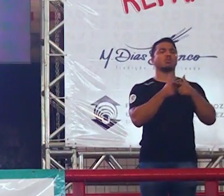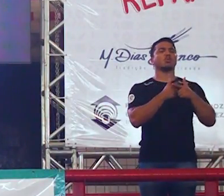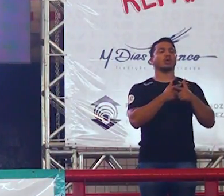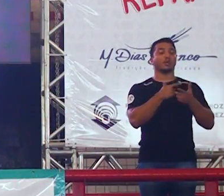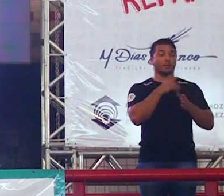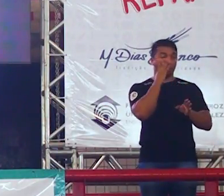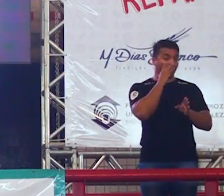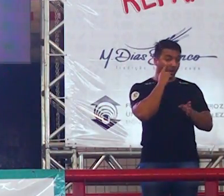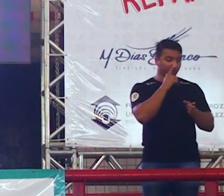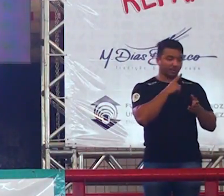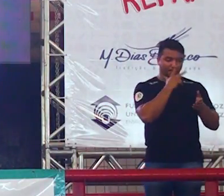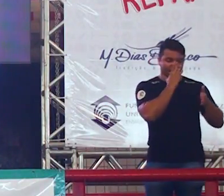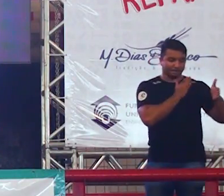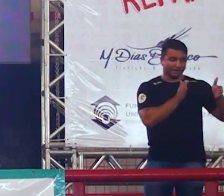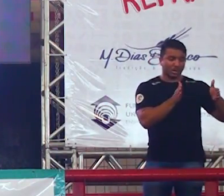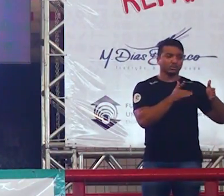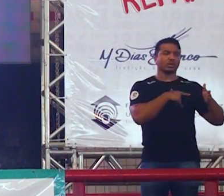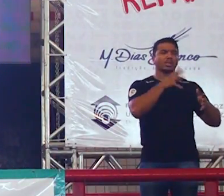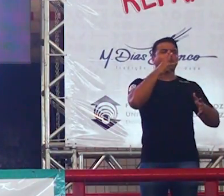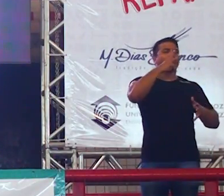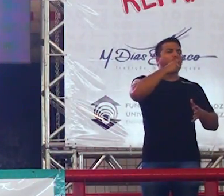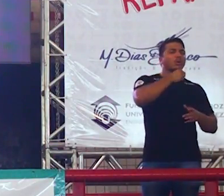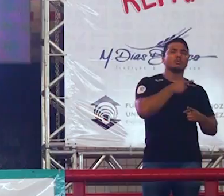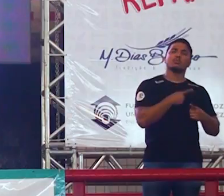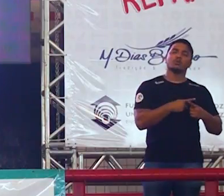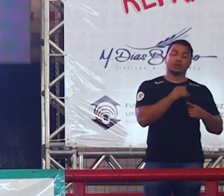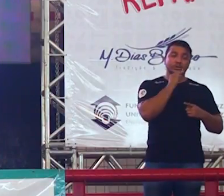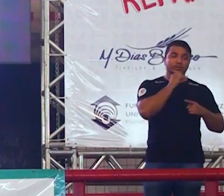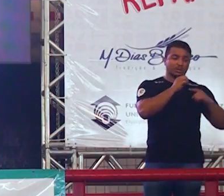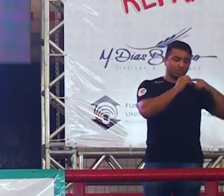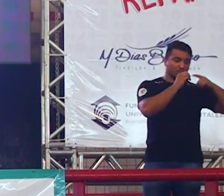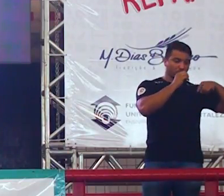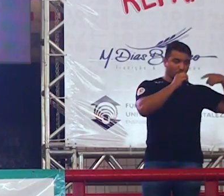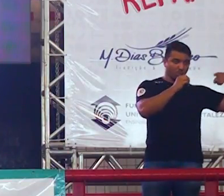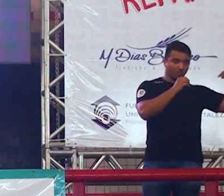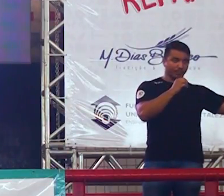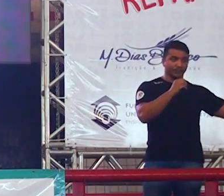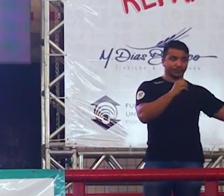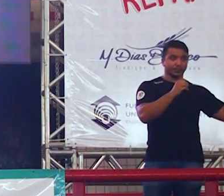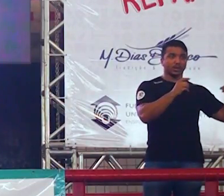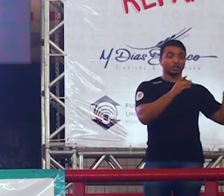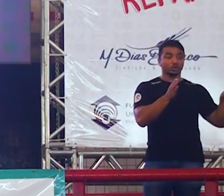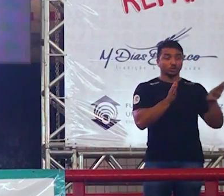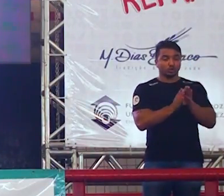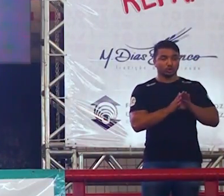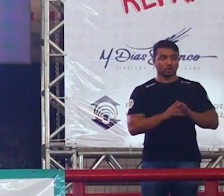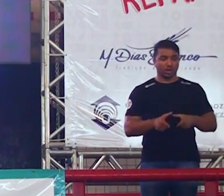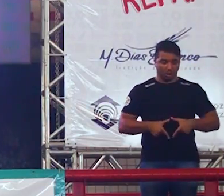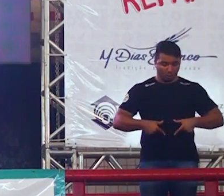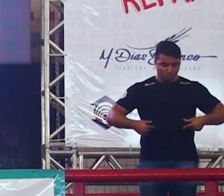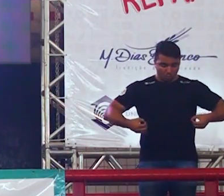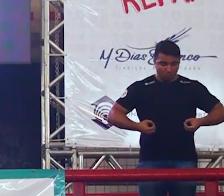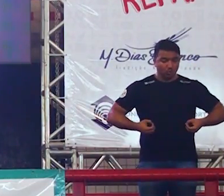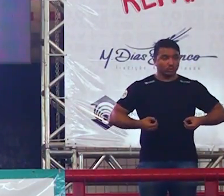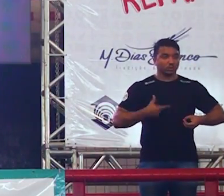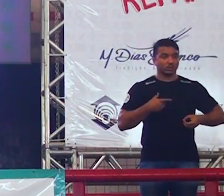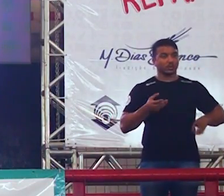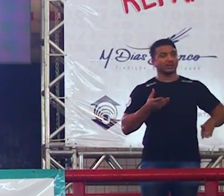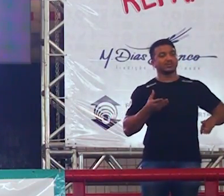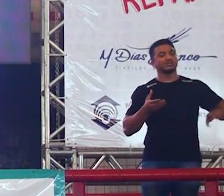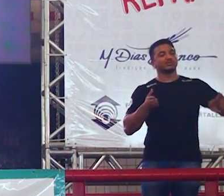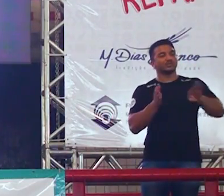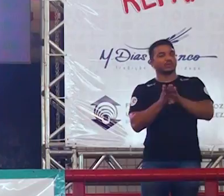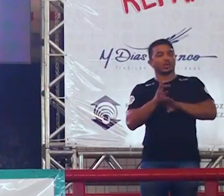Porque é o seguinte, quando o espermatozoide chega ao útero e vai em direção às